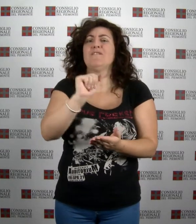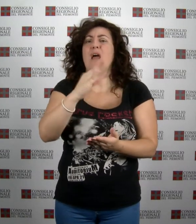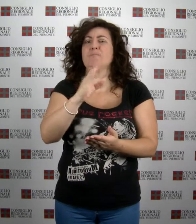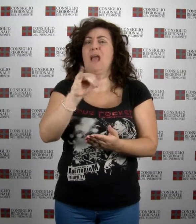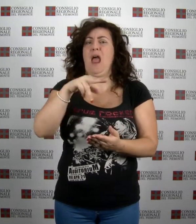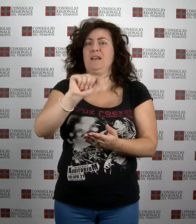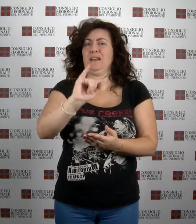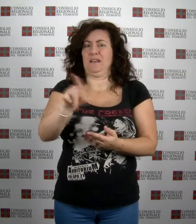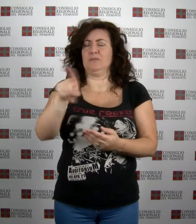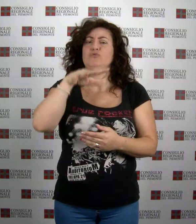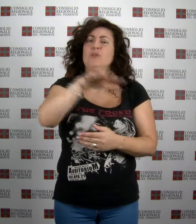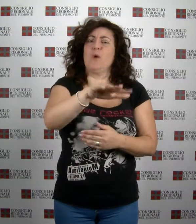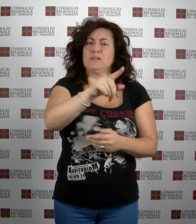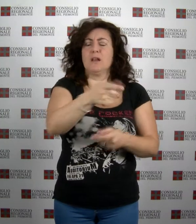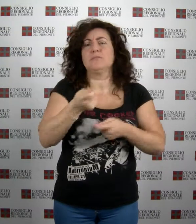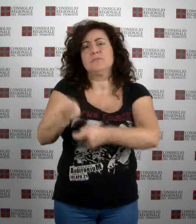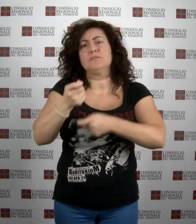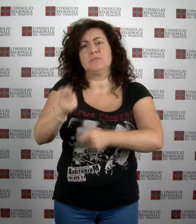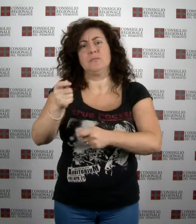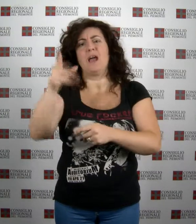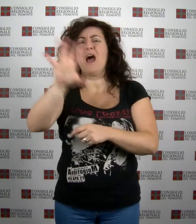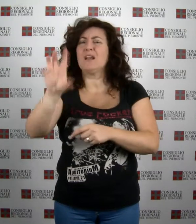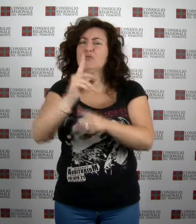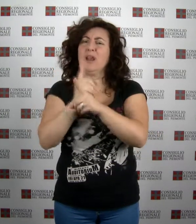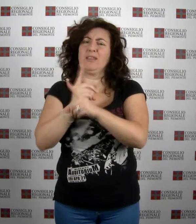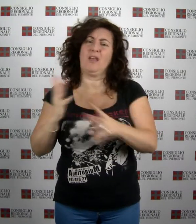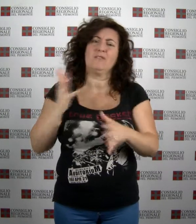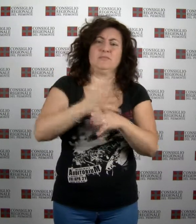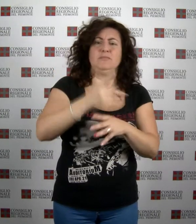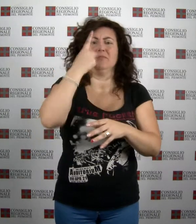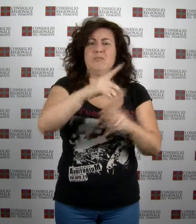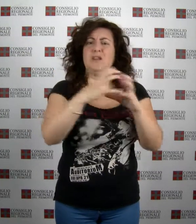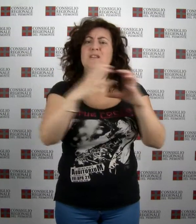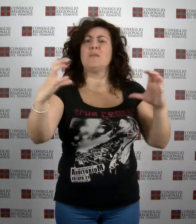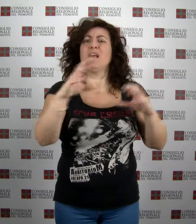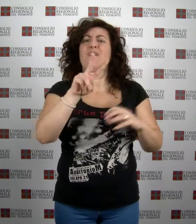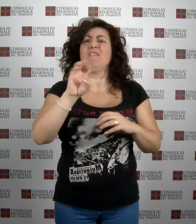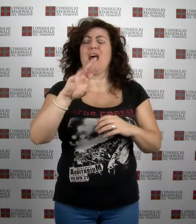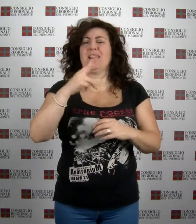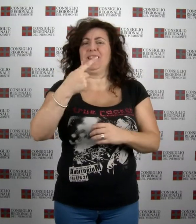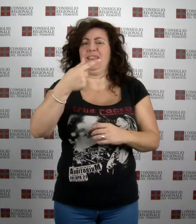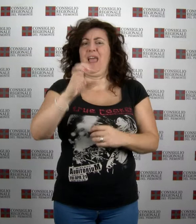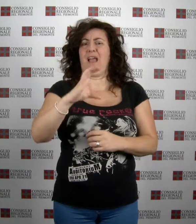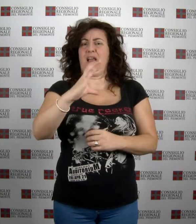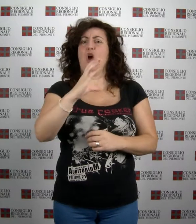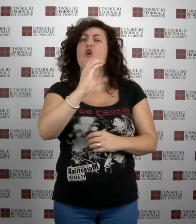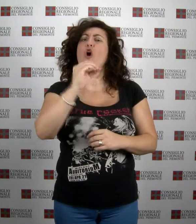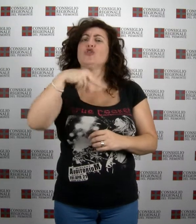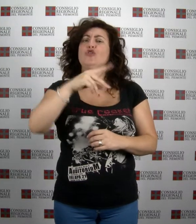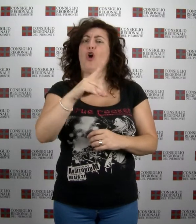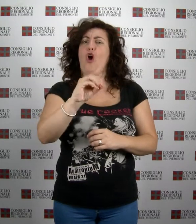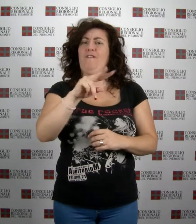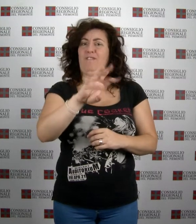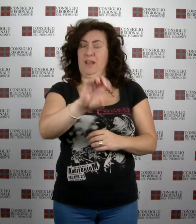5 Stelle, che sollecita un intervento della Regione a favore dello stabilimento Vertec di Condove. A larga maggioranza la mozione, primo